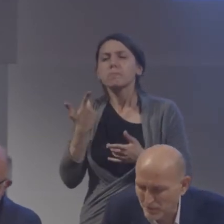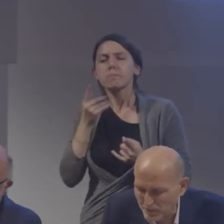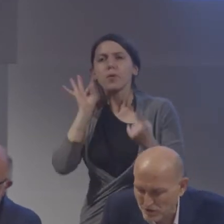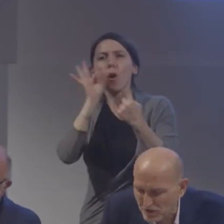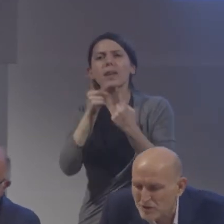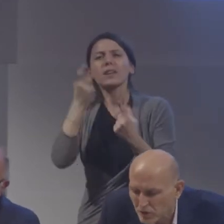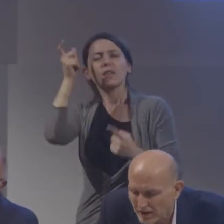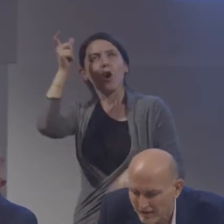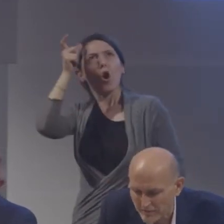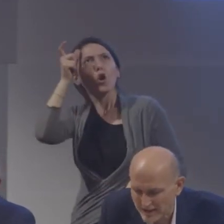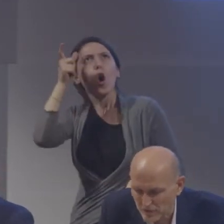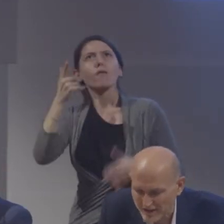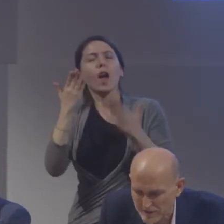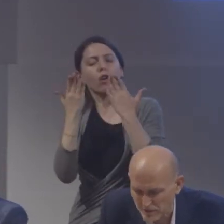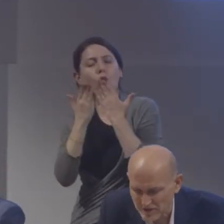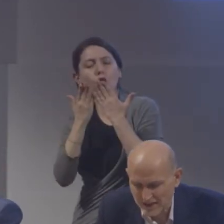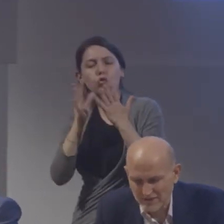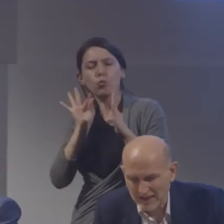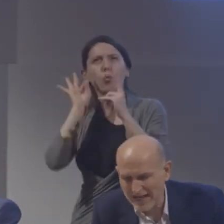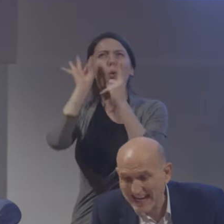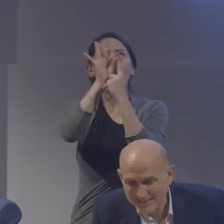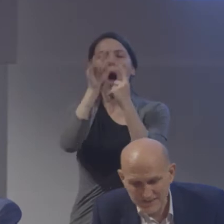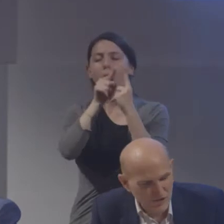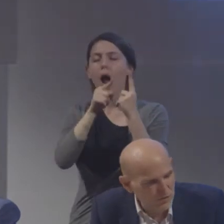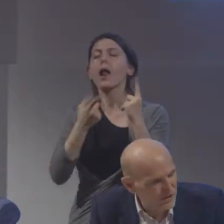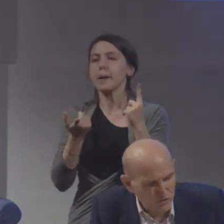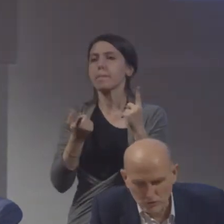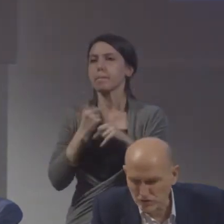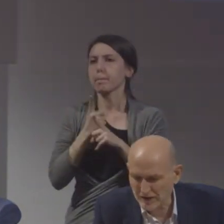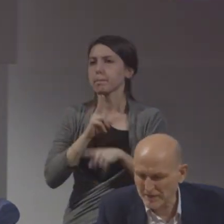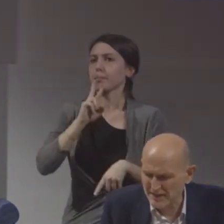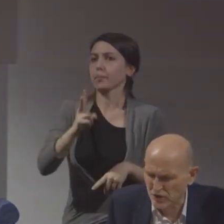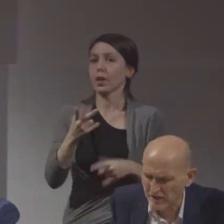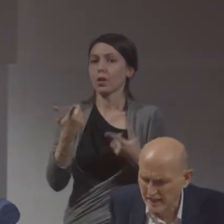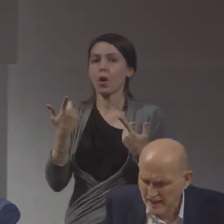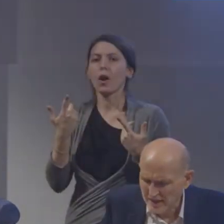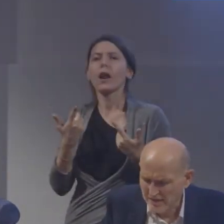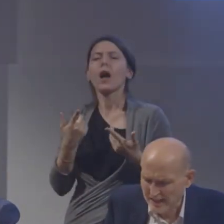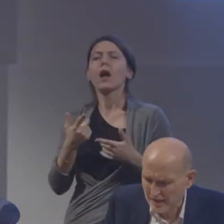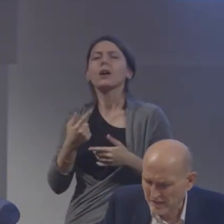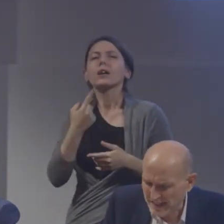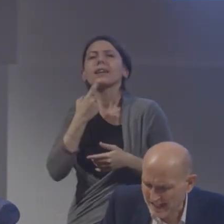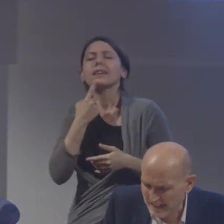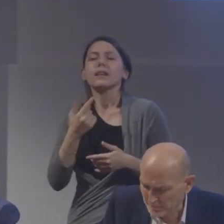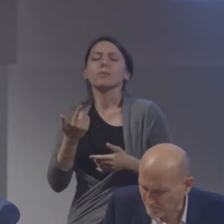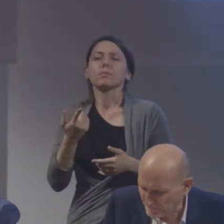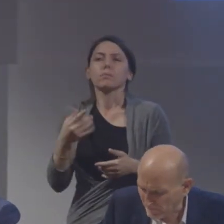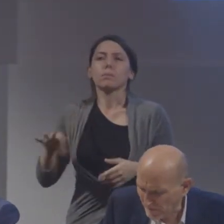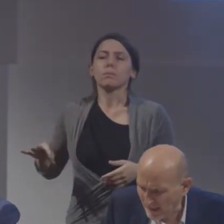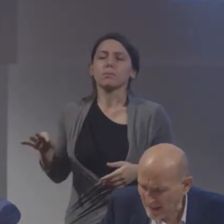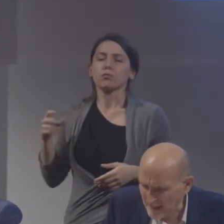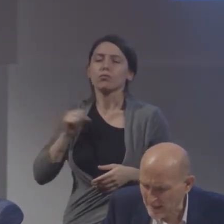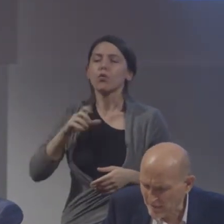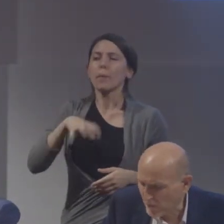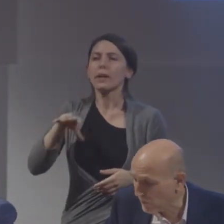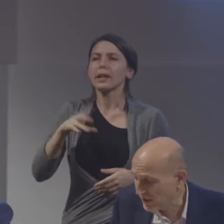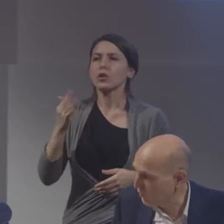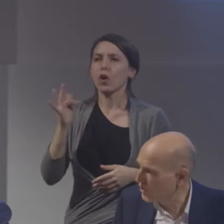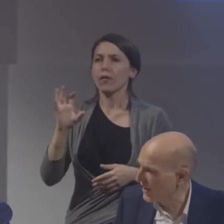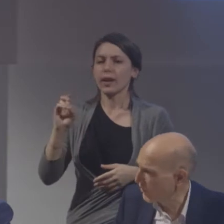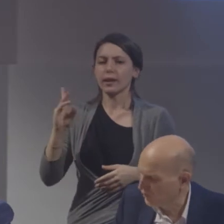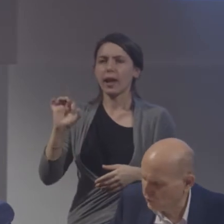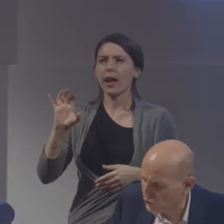al primo posto la scuola merita una risposta e arriverà alla fine di questo incontro dal ministro Valeria Fedeli. Ma